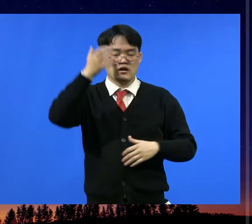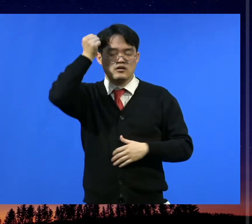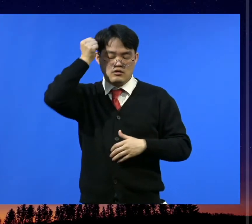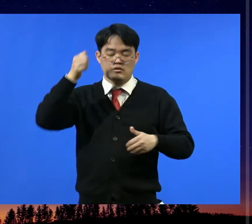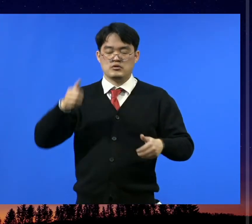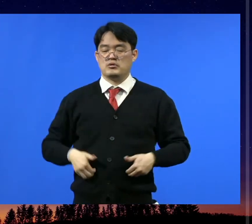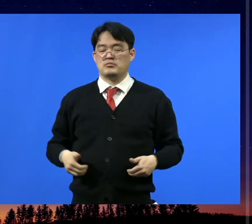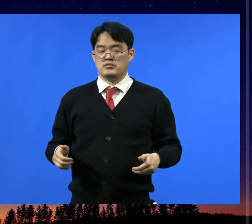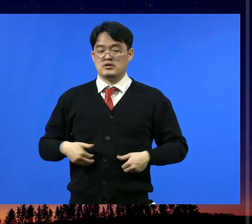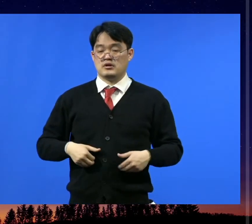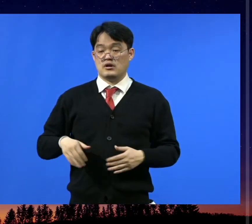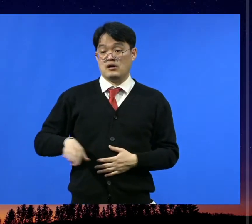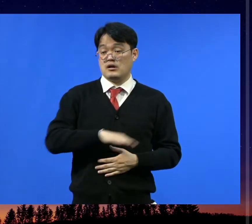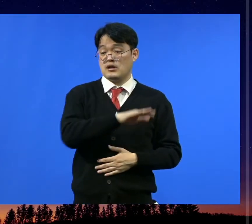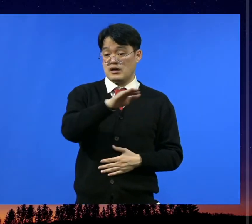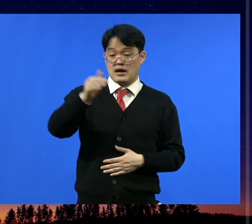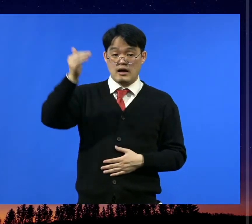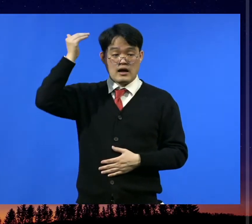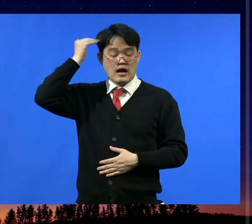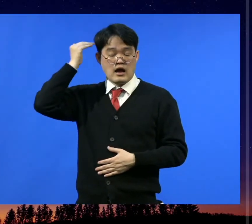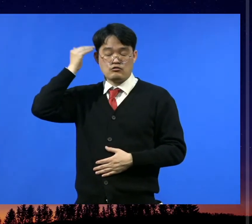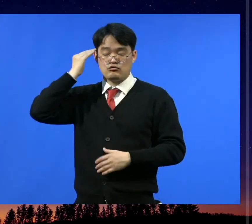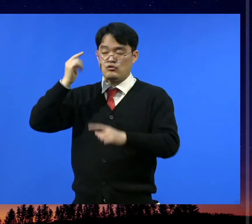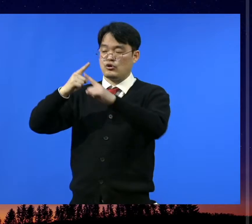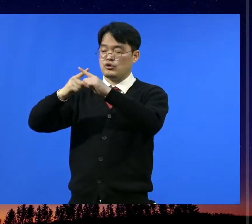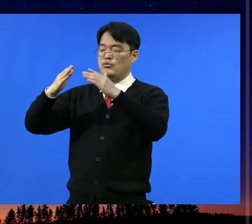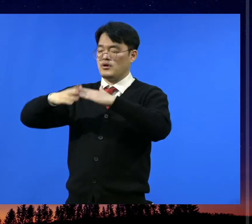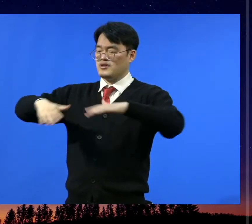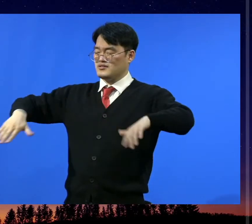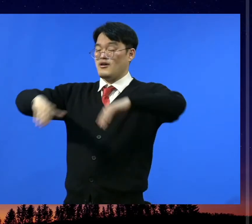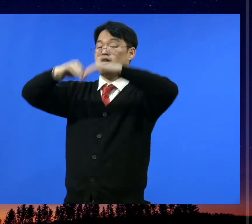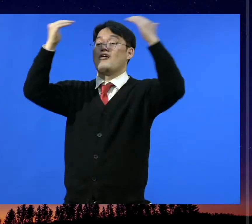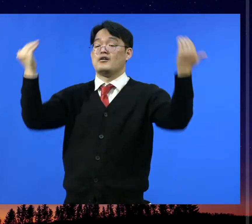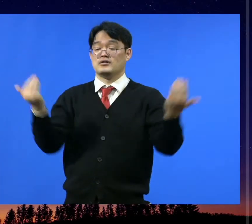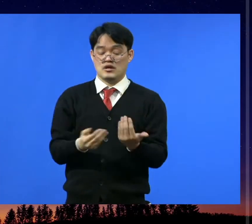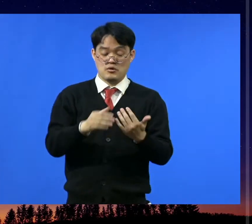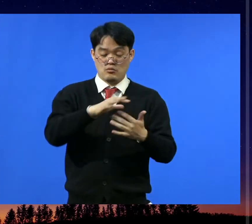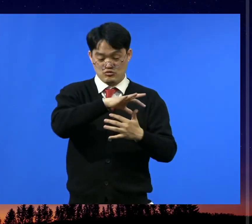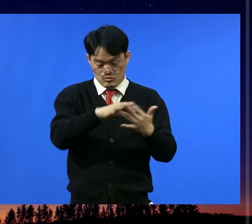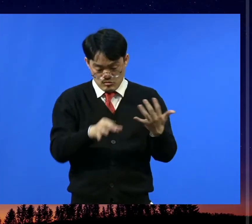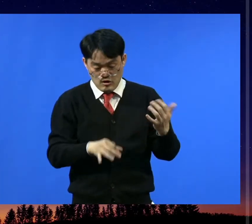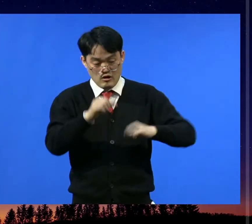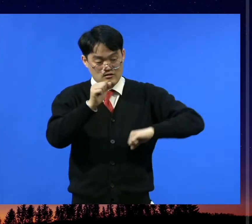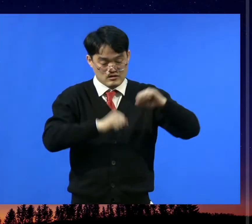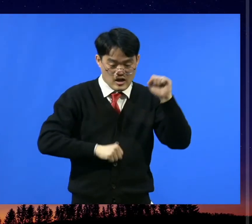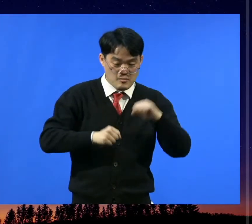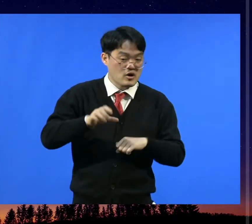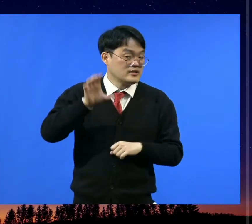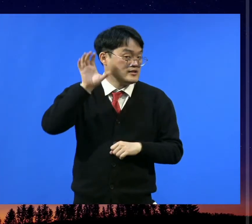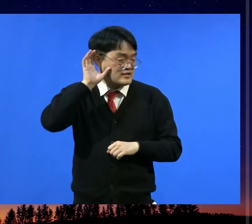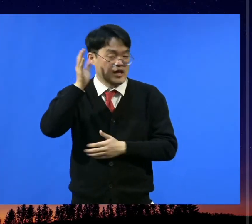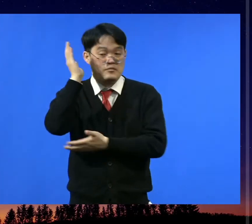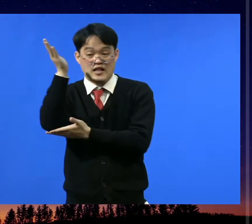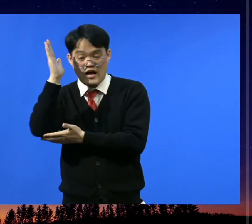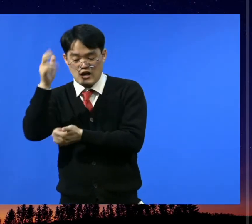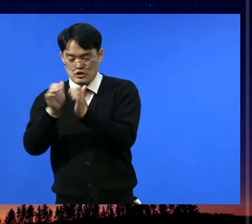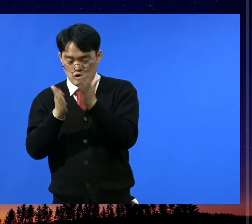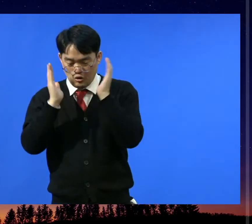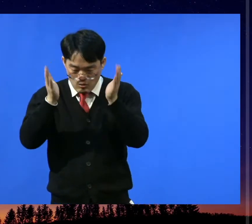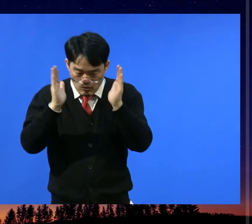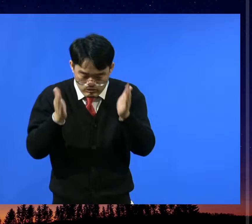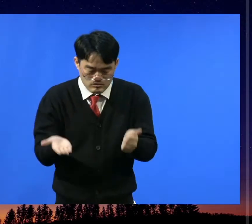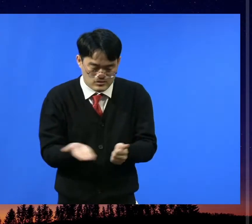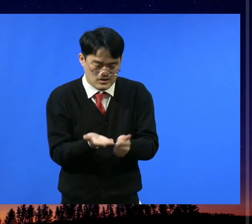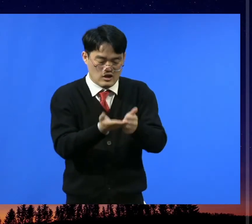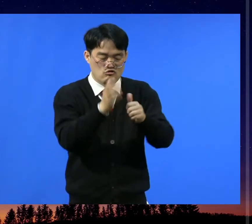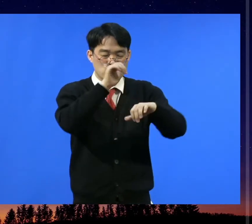우리가 한국교회 전체적으로 보면 뭐 프로그램도 많고 뭐 세미나도 많고 뭐 성경 공부 모임도 많고 양육 훈련도